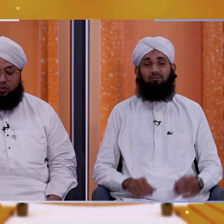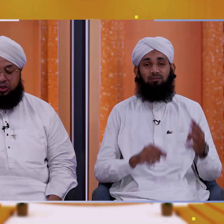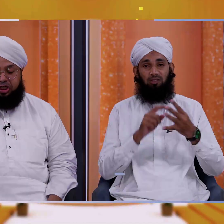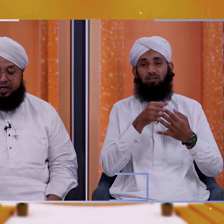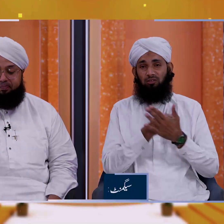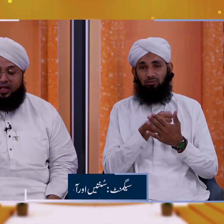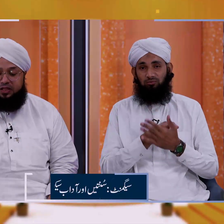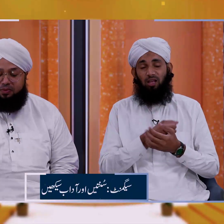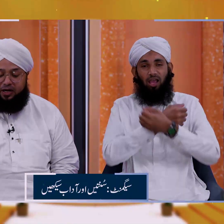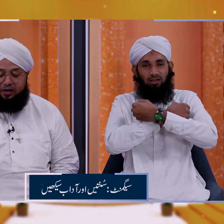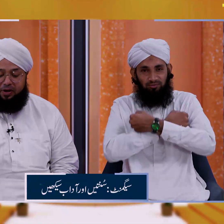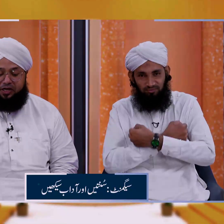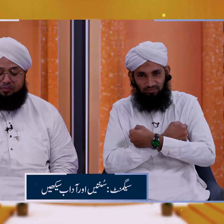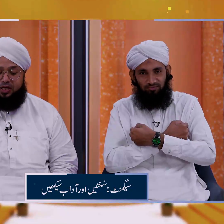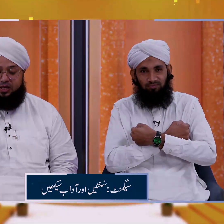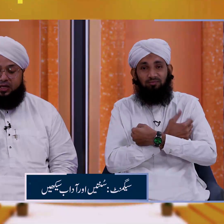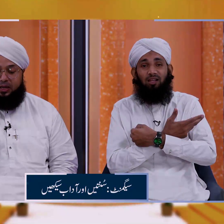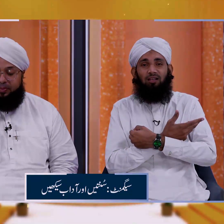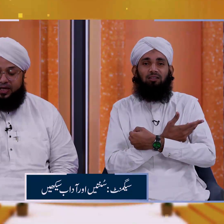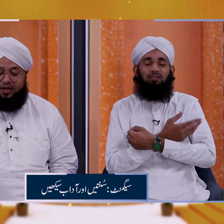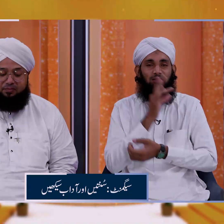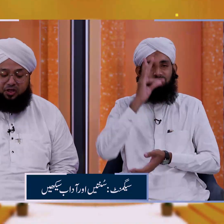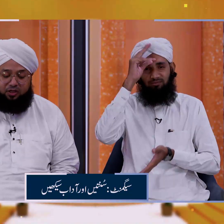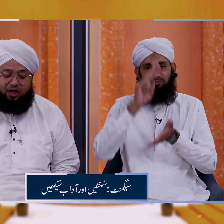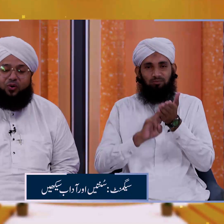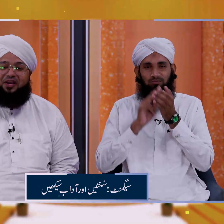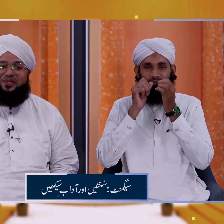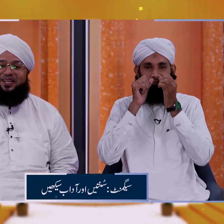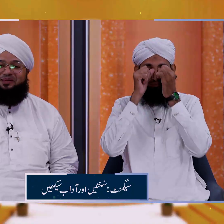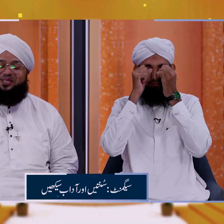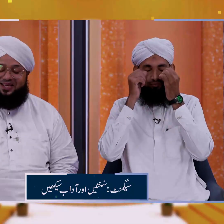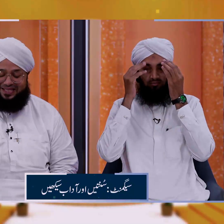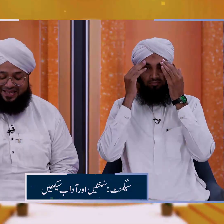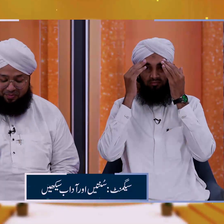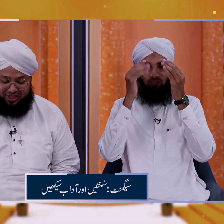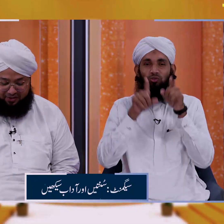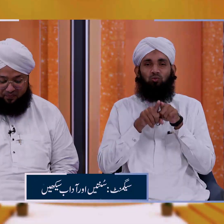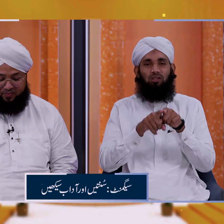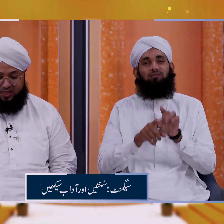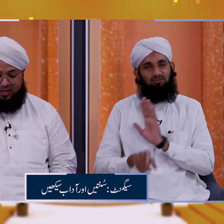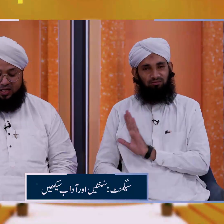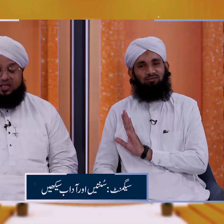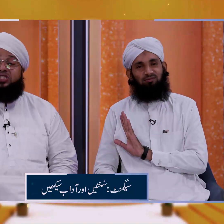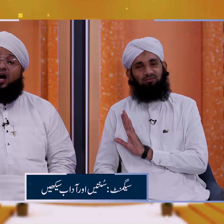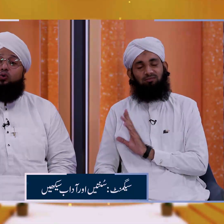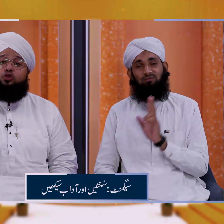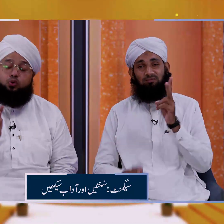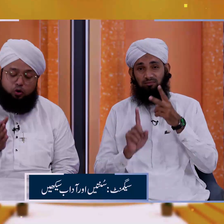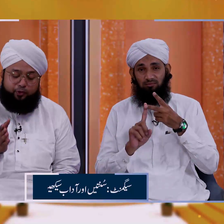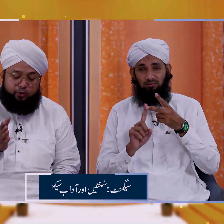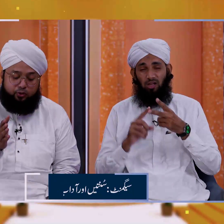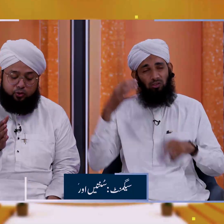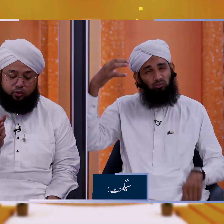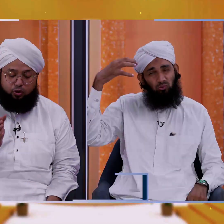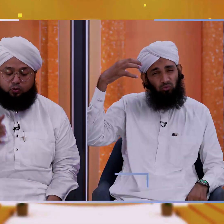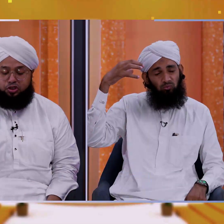زانوں یعنی پالتی مار کر بیٹھنا بھی نبی کریم صلی اللہ علیہ وسلم سے ثابت ہے. جہاں کچھ دھوپ